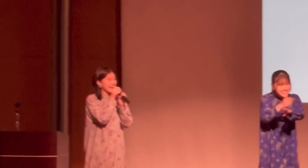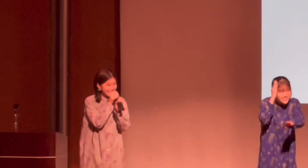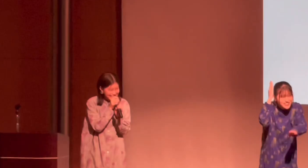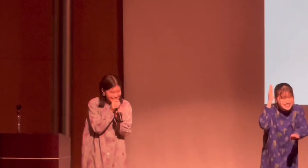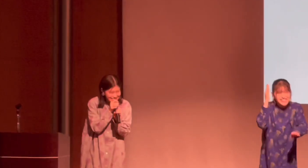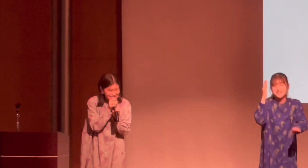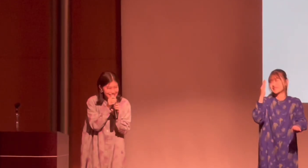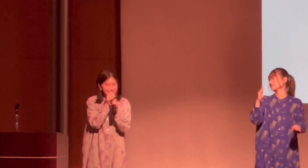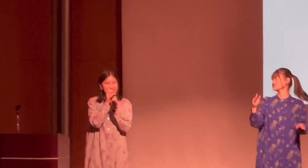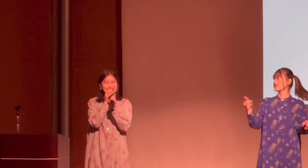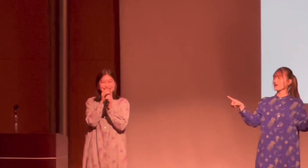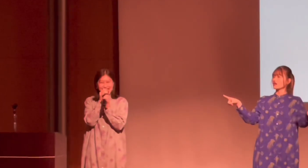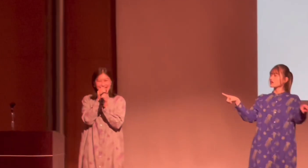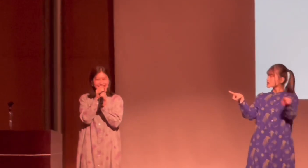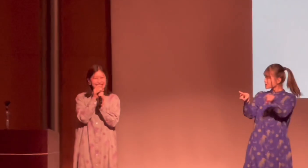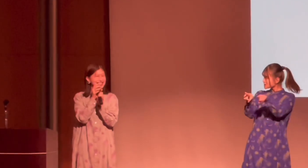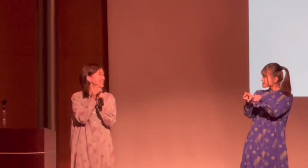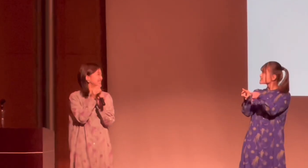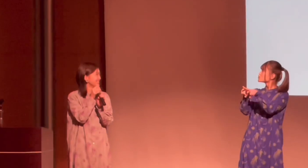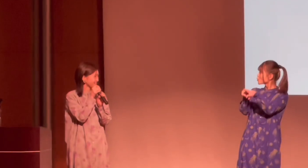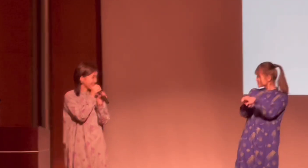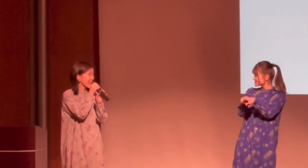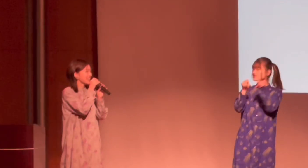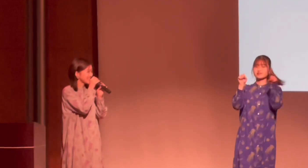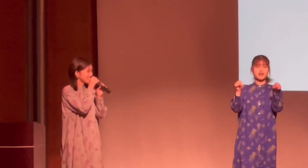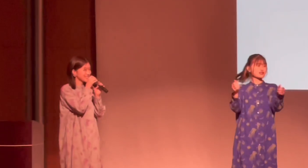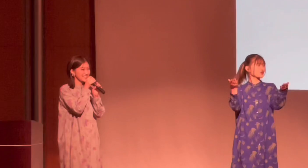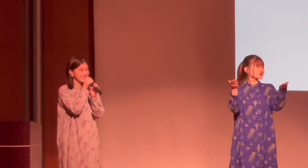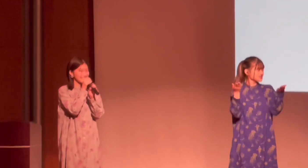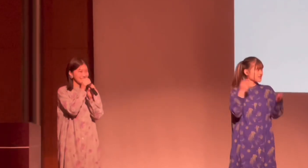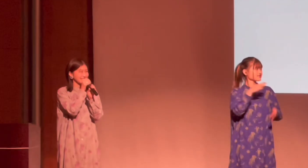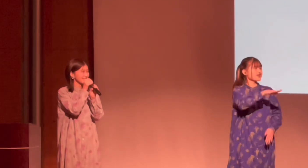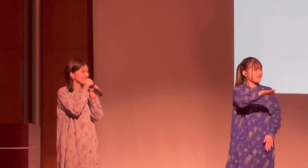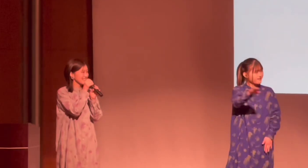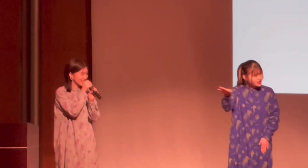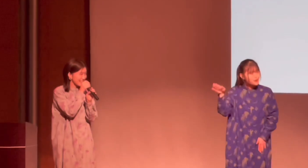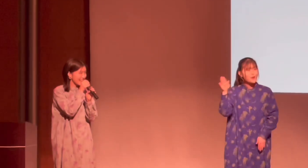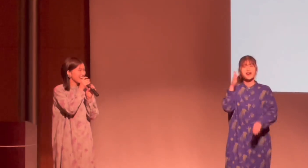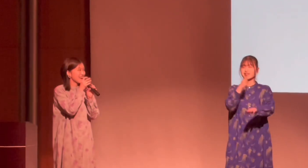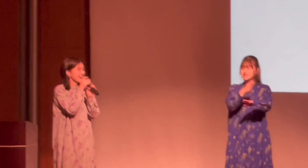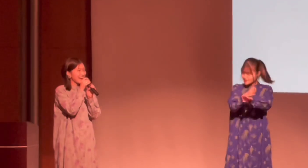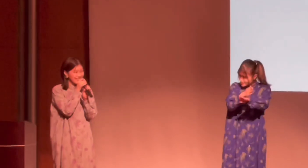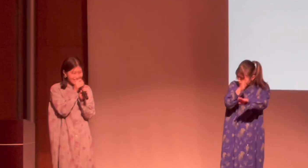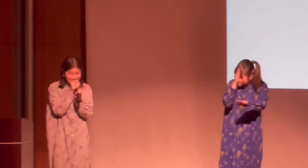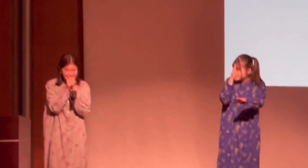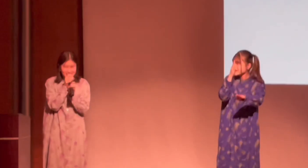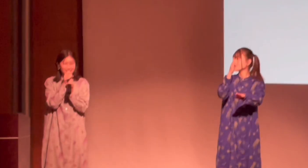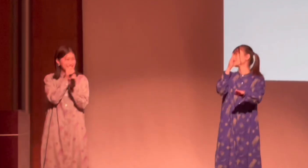ありがとうございました。一緒にしてくださった方ありがとうございました